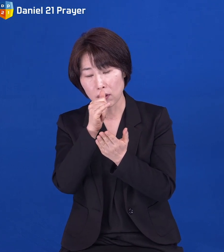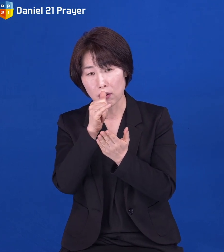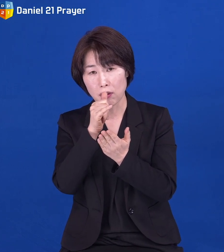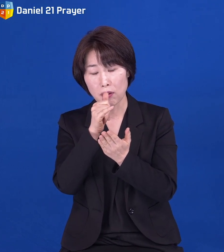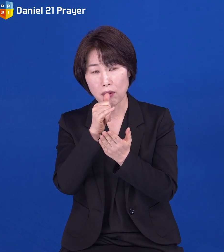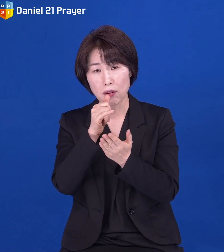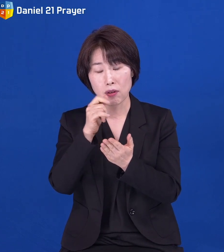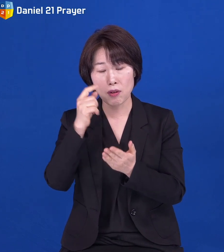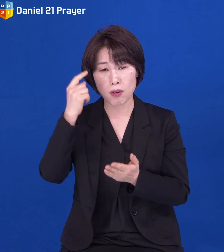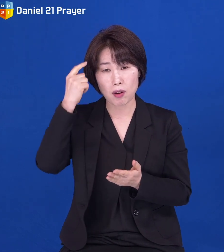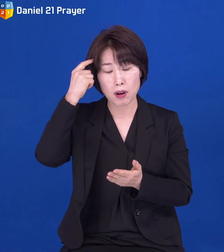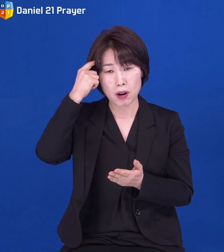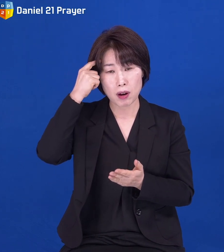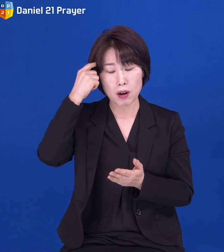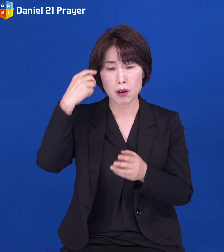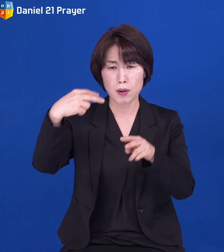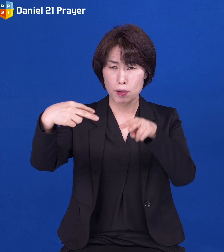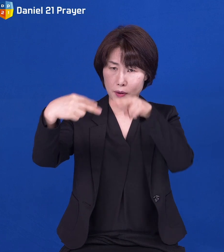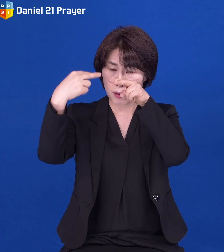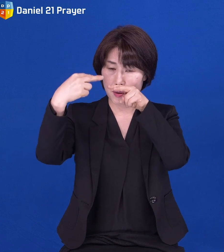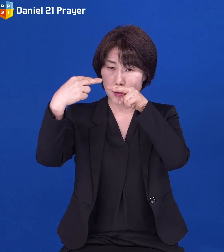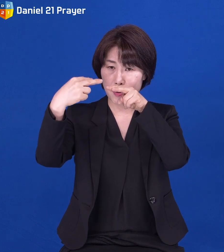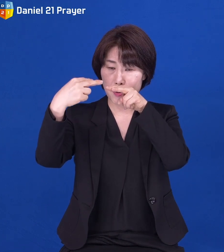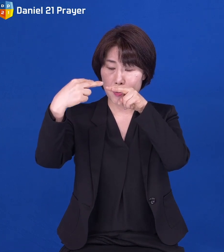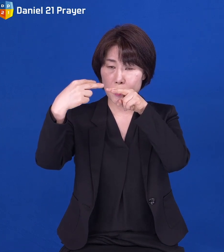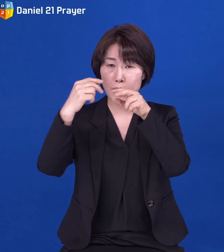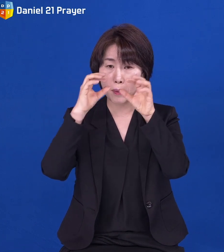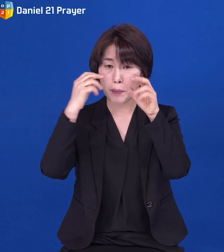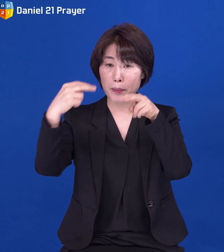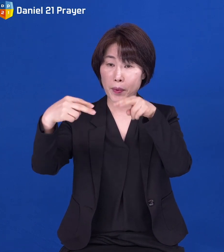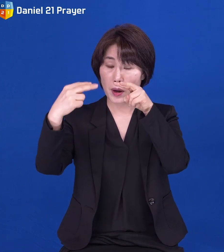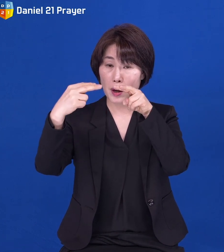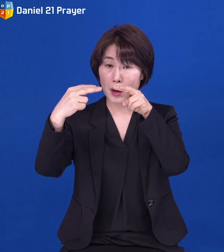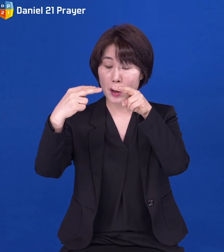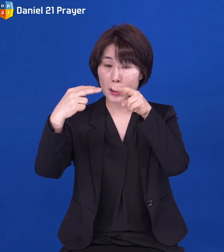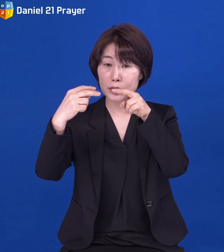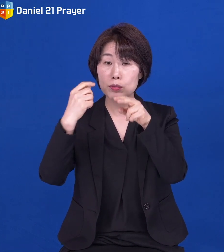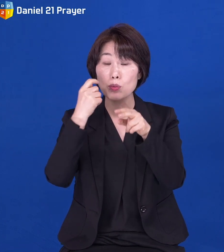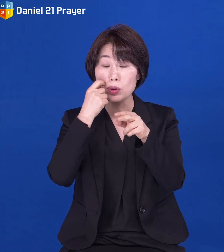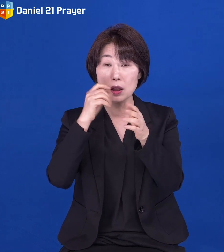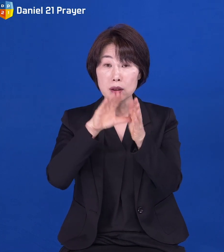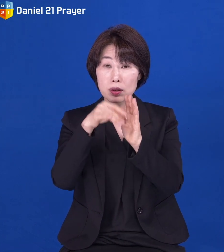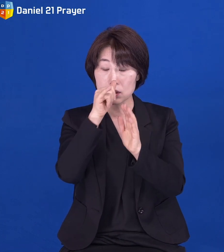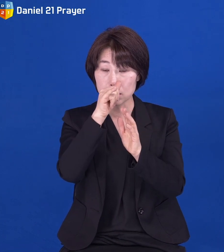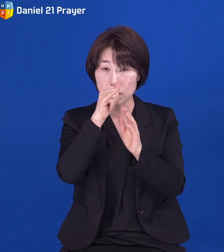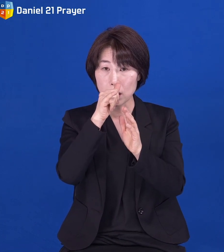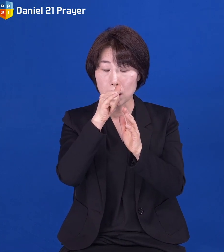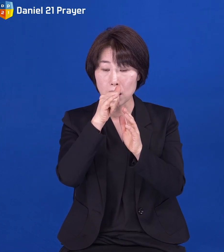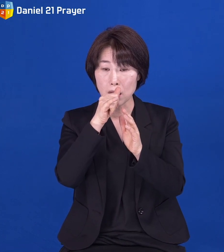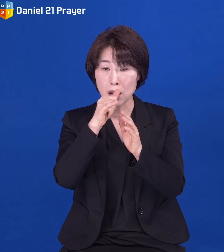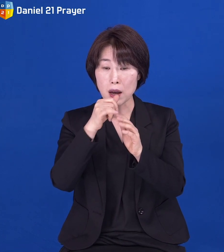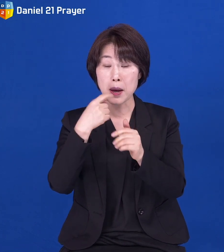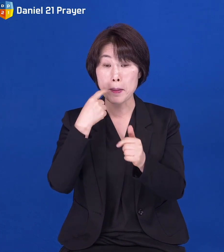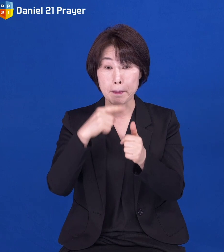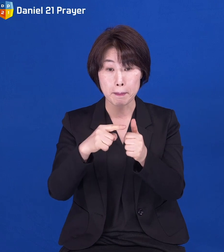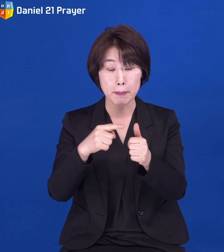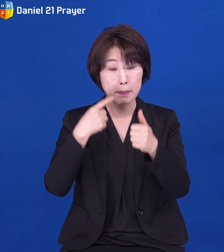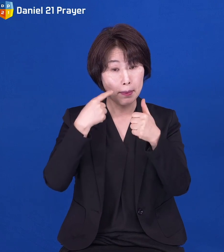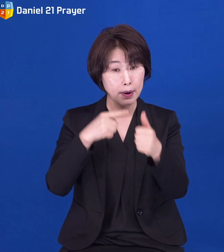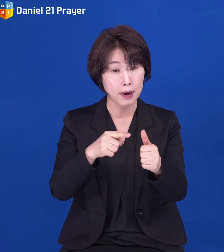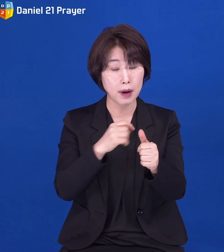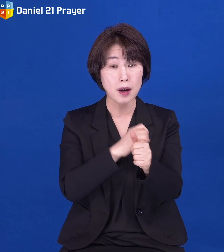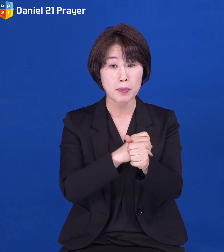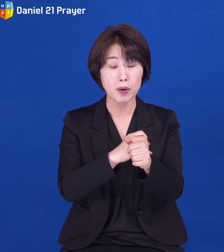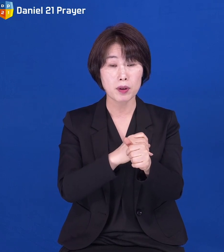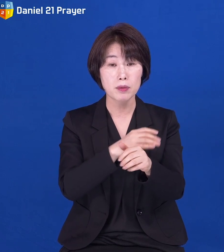없고 눈을 안 쳐다봐도 이렇게 좀 말을 굉장히 잘 들어요. 그래서 이제 하라면 하고 저를 가라면 가고 이렇게 하는 친구들도 많은데